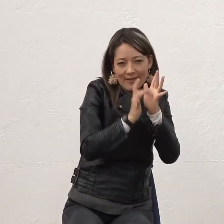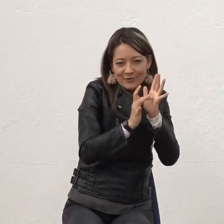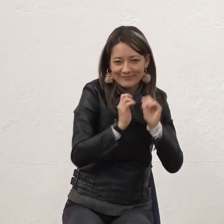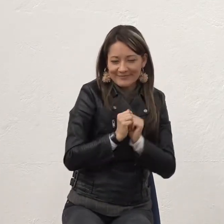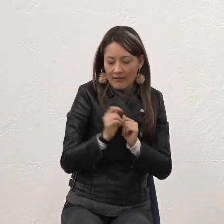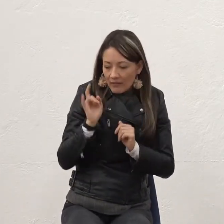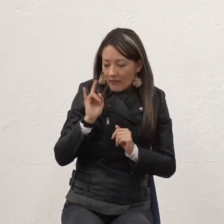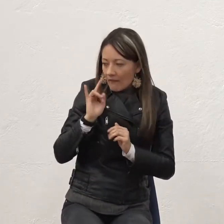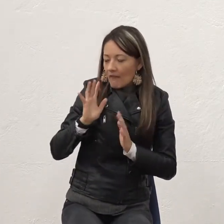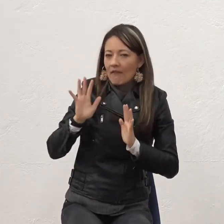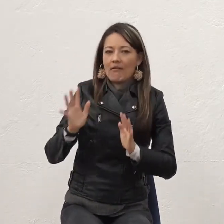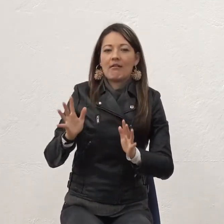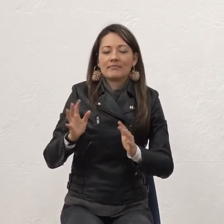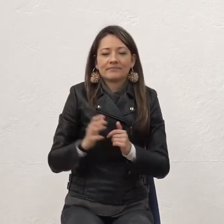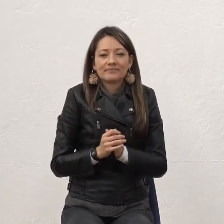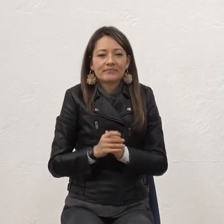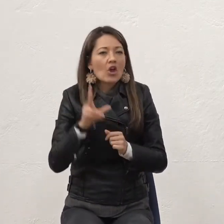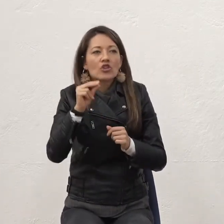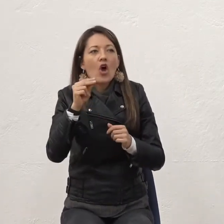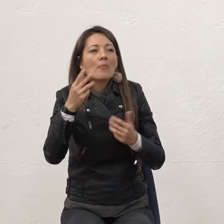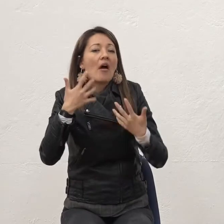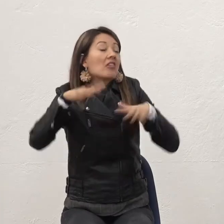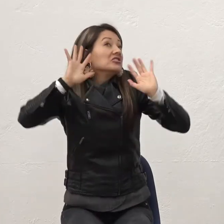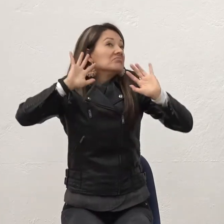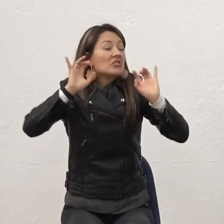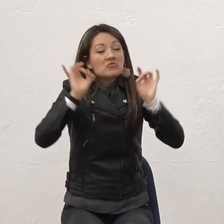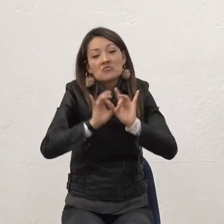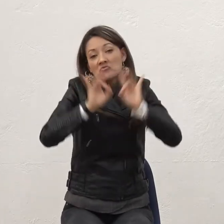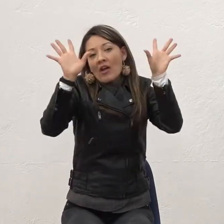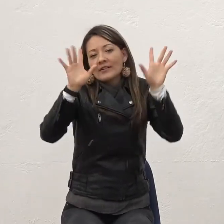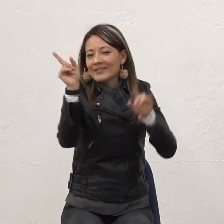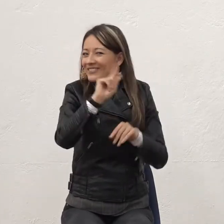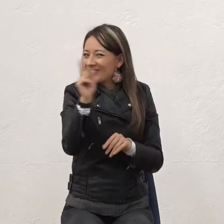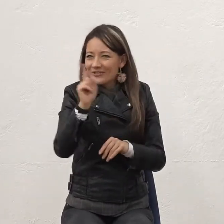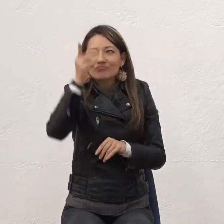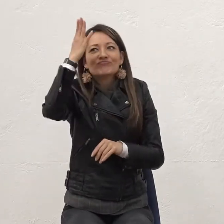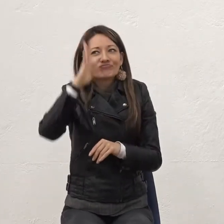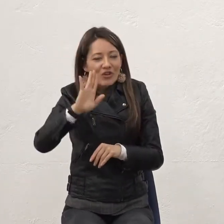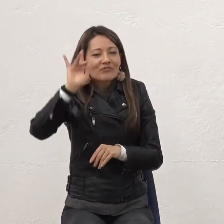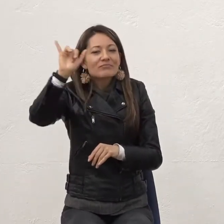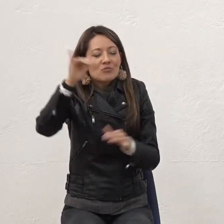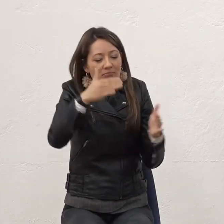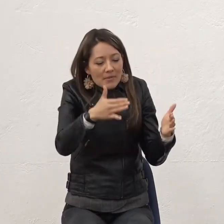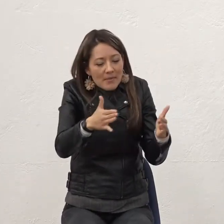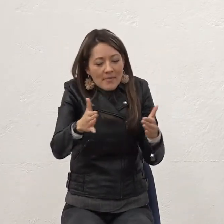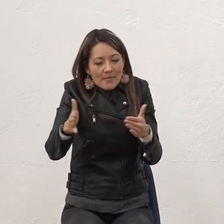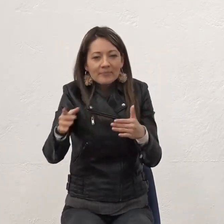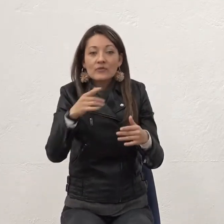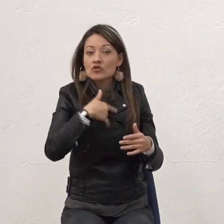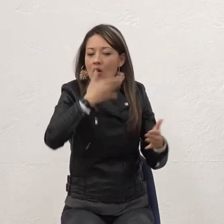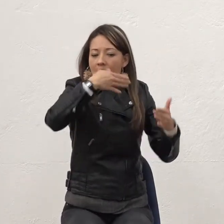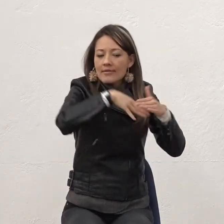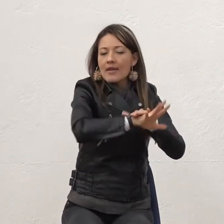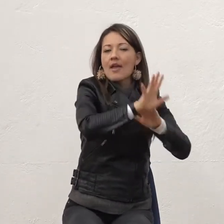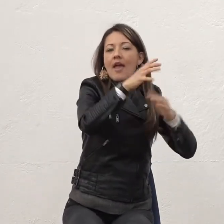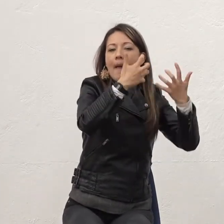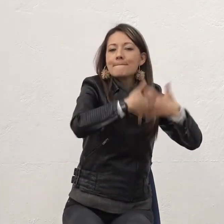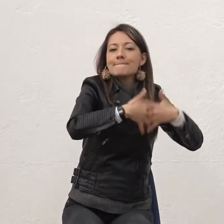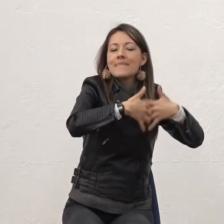casualidad. No era casualidad que yo entrara a esta empresa a trabajar cuando allí solo entraban los que